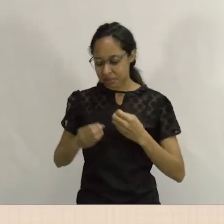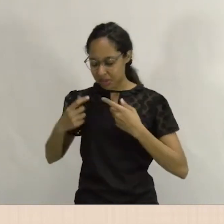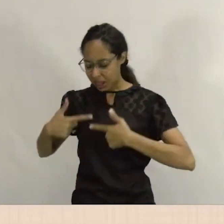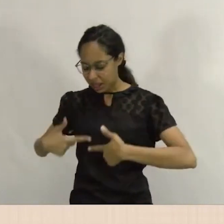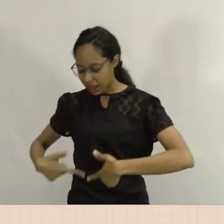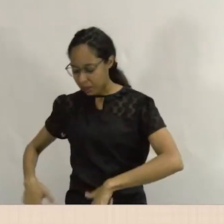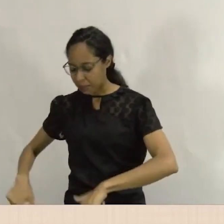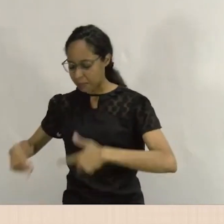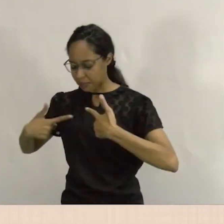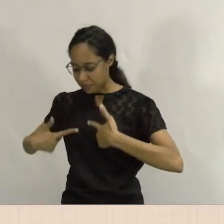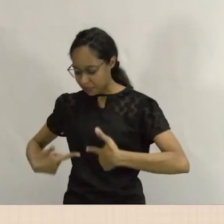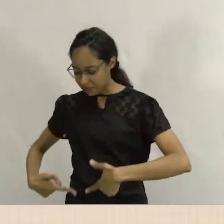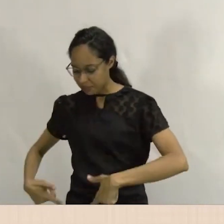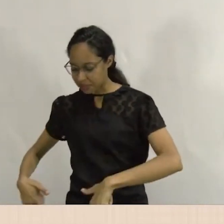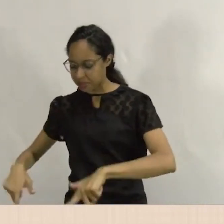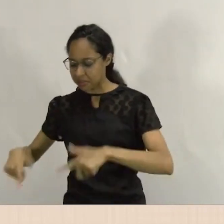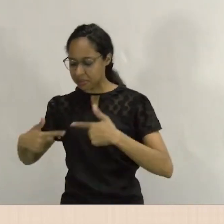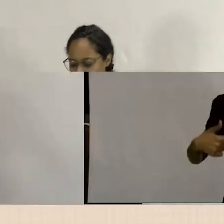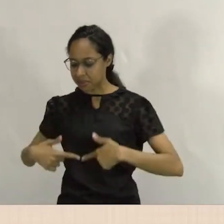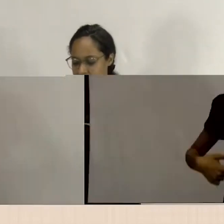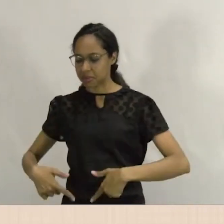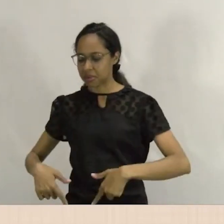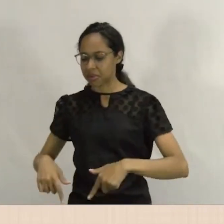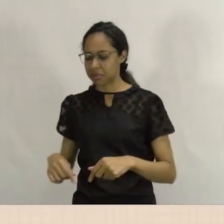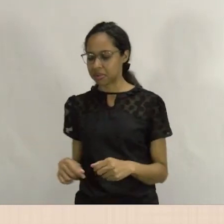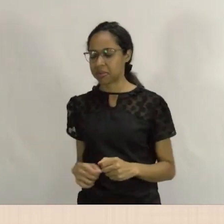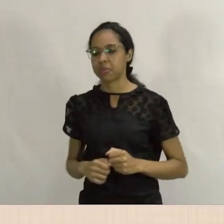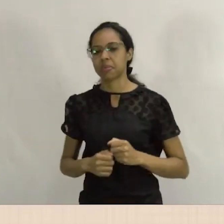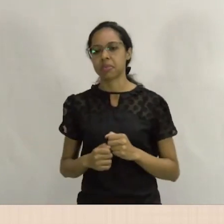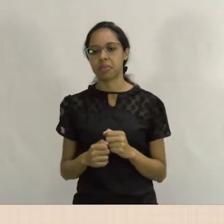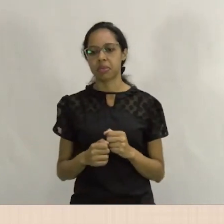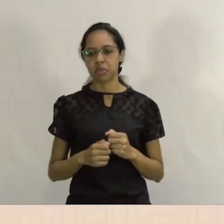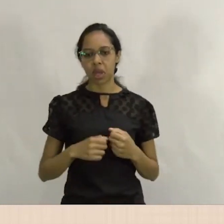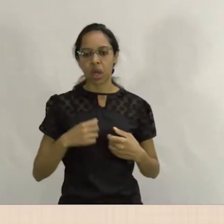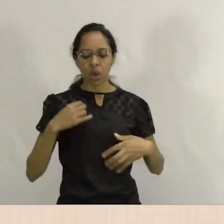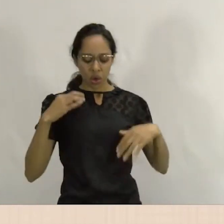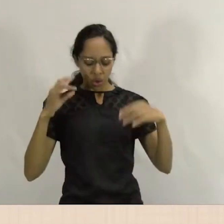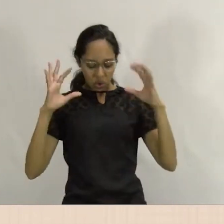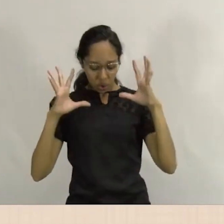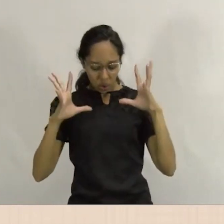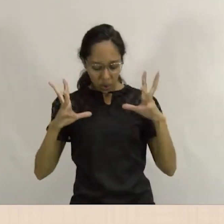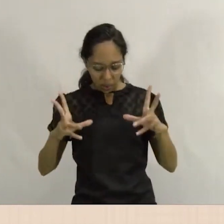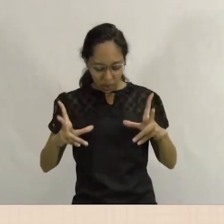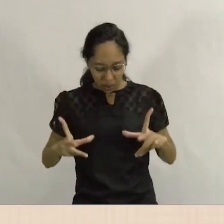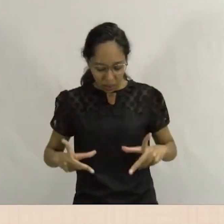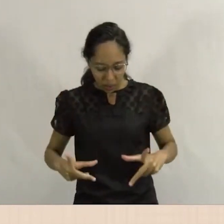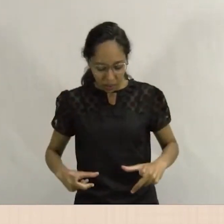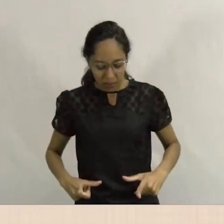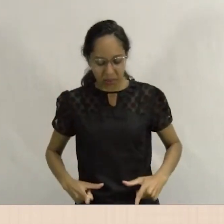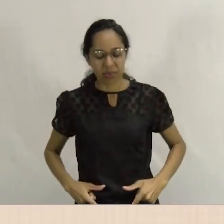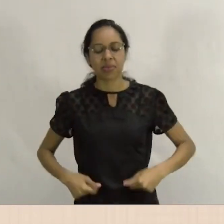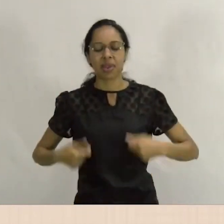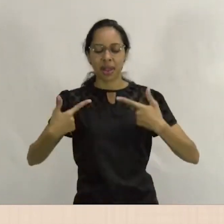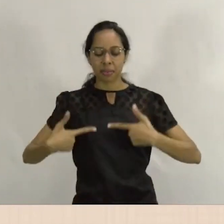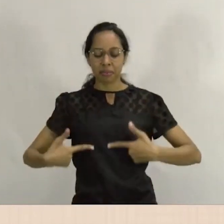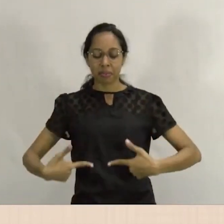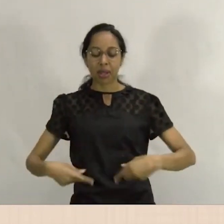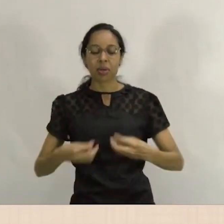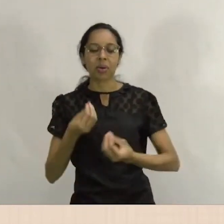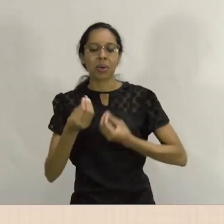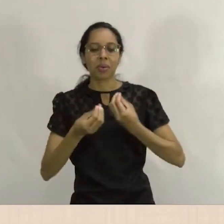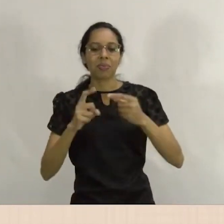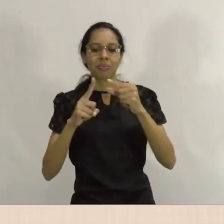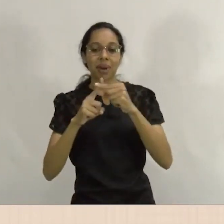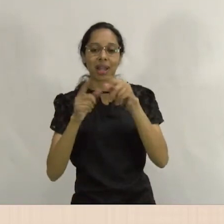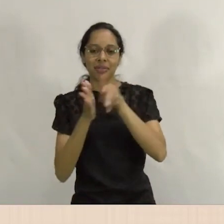as toxinas de cada célula nossa, está nos lavando com a lavagem de água pela palavra.